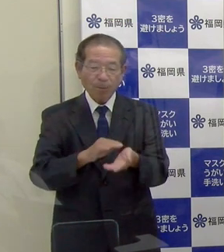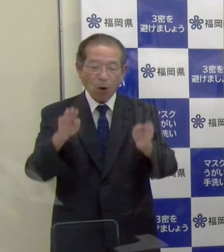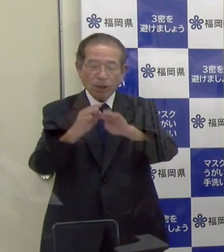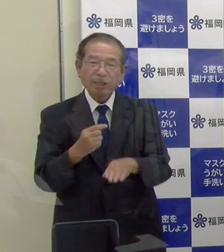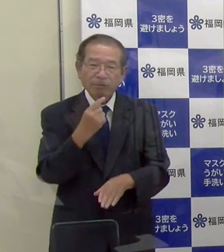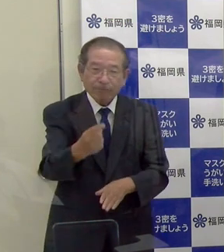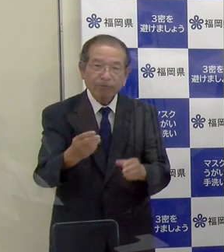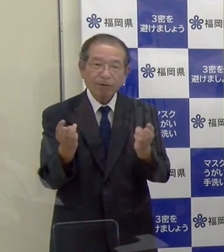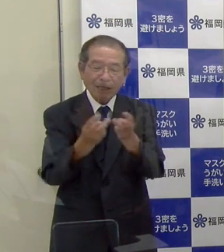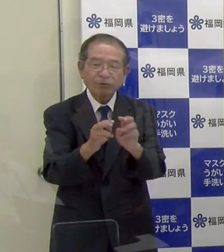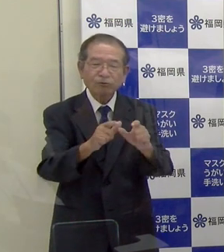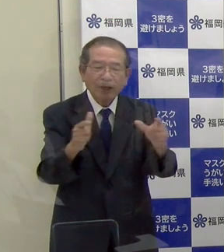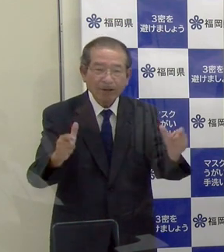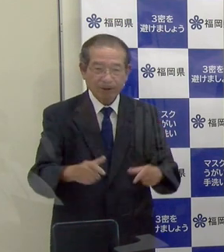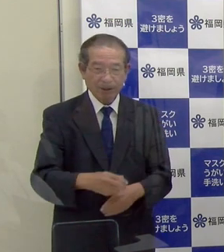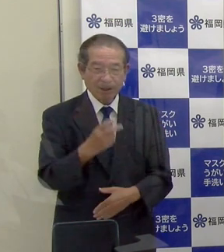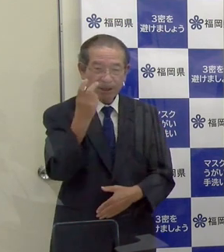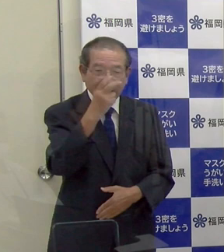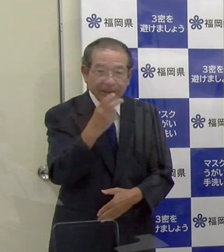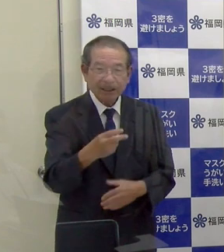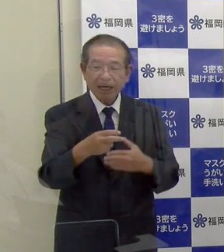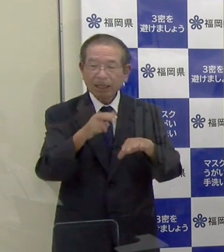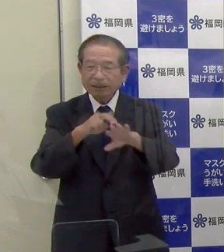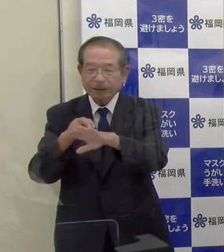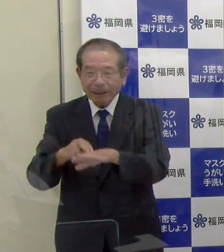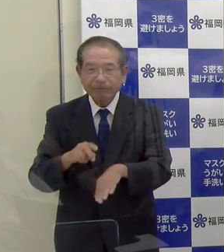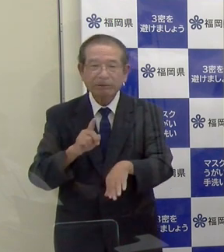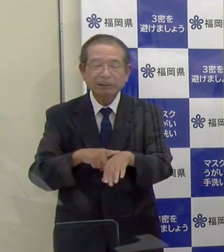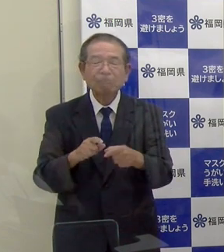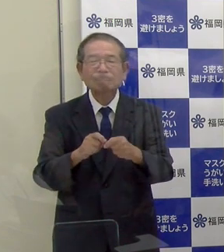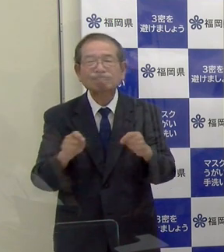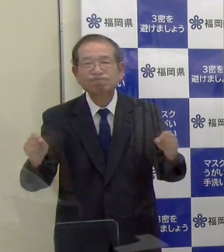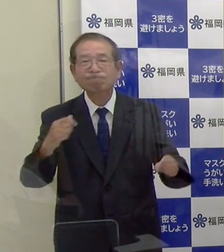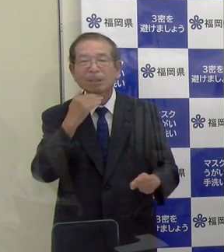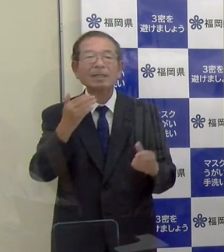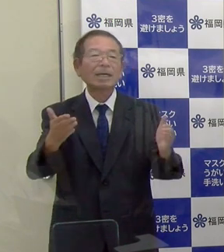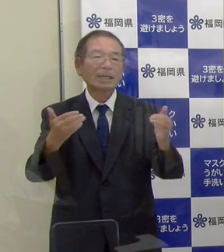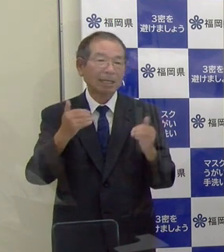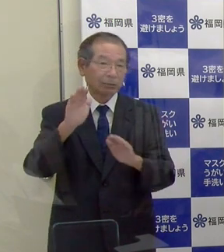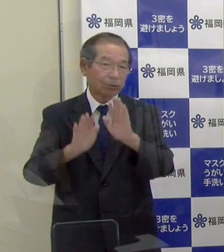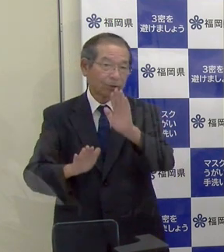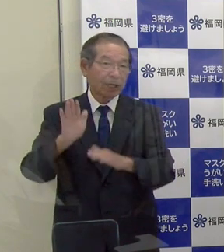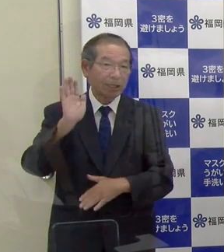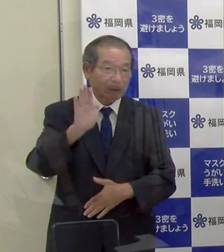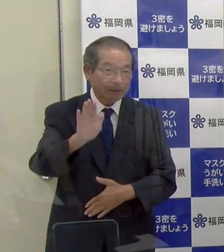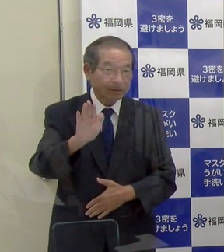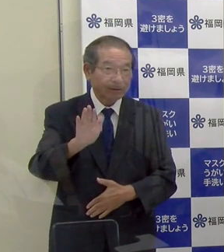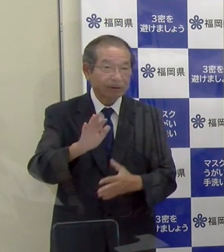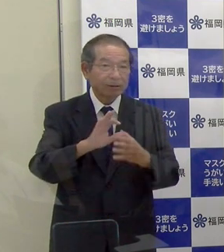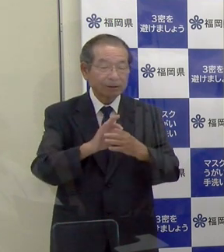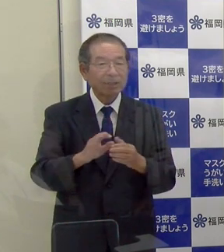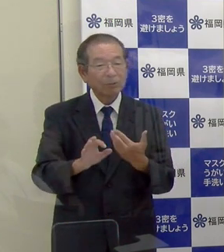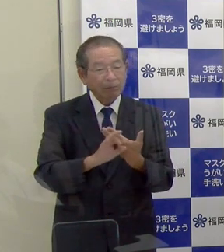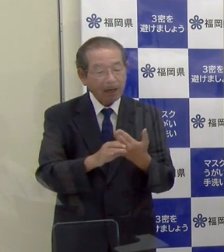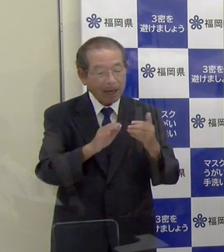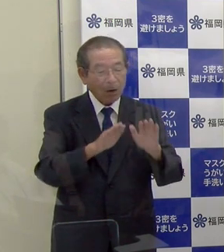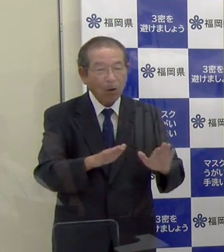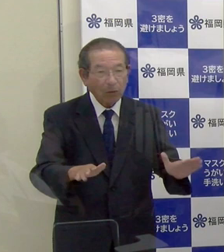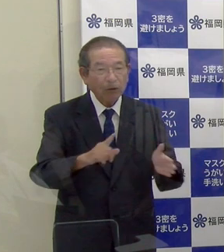検査診察までに長時間の待機を用意しております子どもさんや